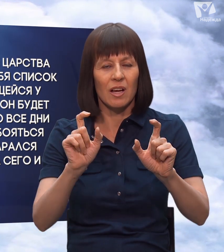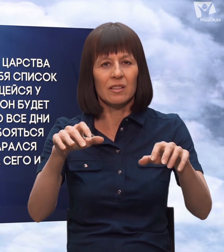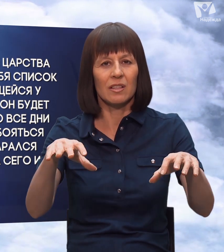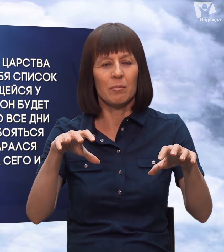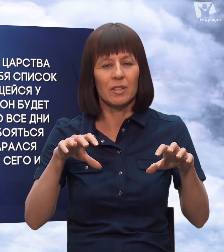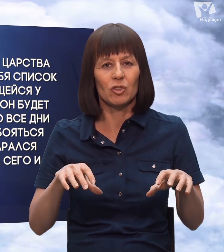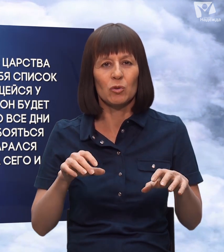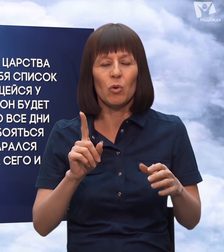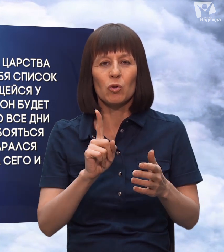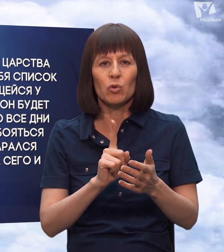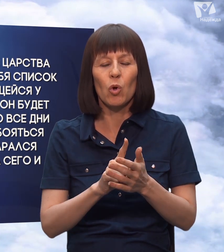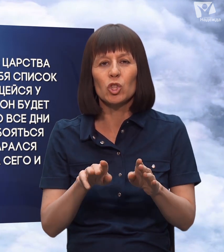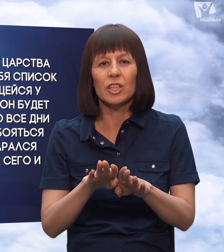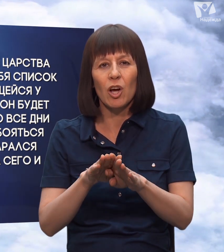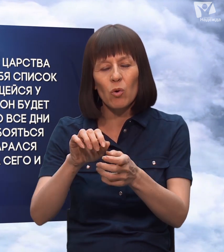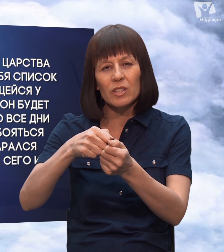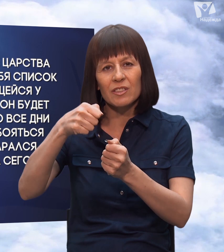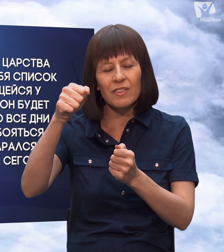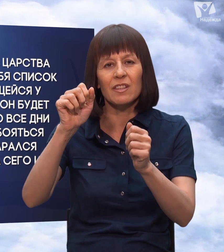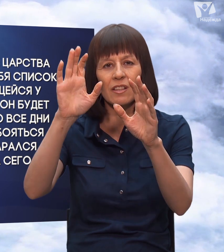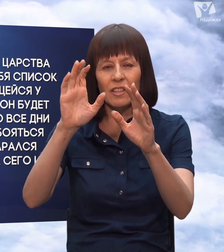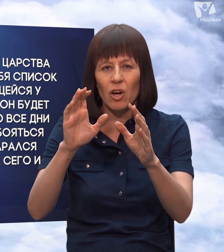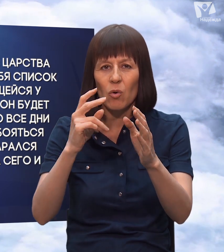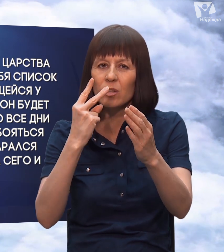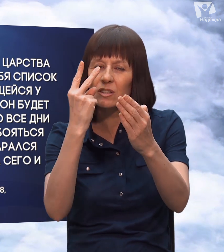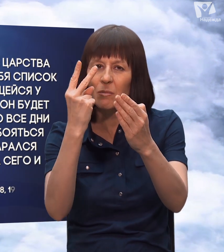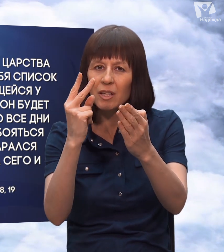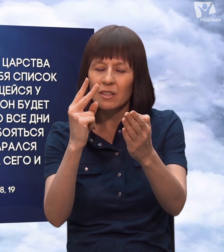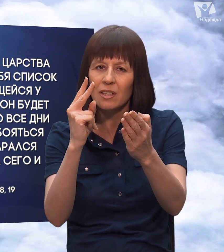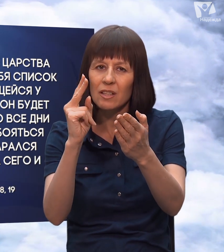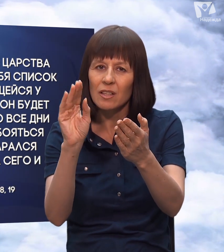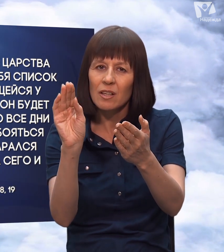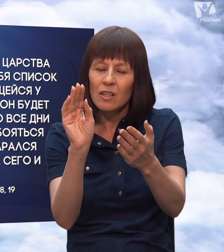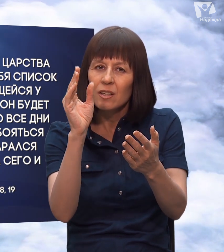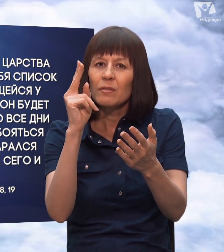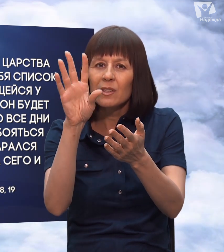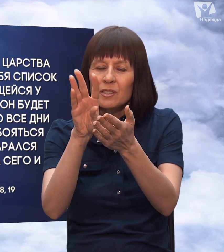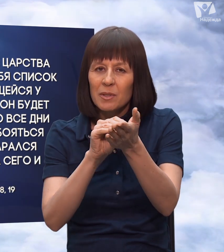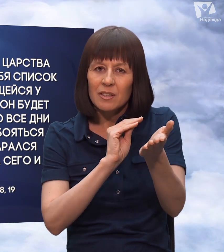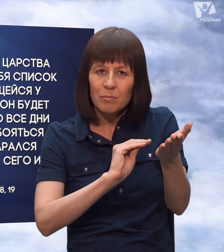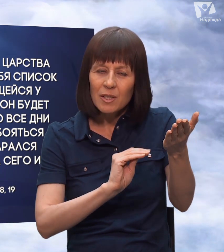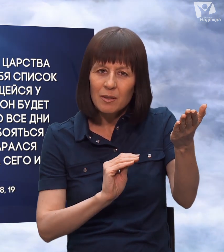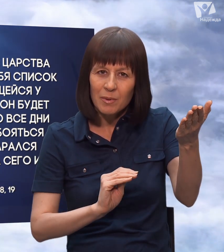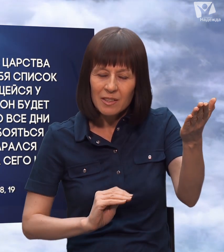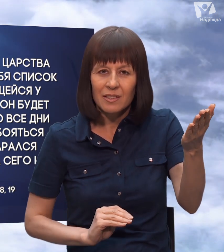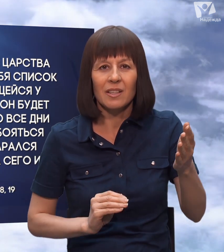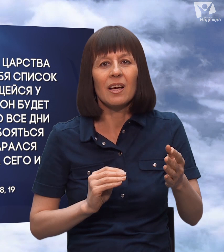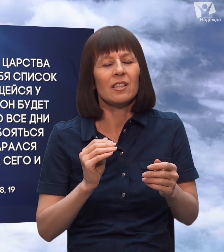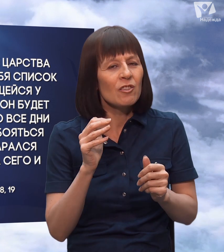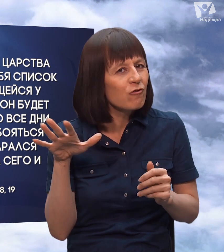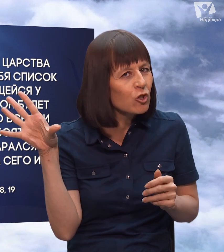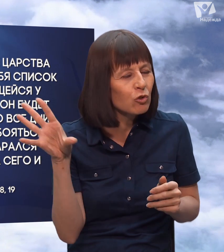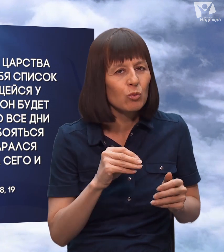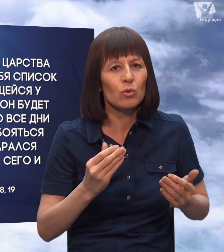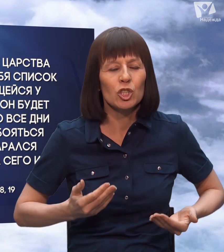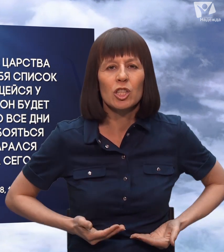закон хранящейся у священников левита и пусть всю жизнь держит его при себе и читает и тогда он научится бояться и